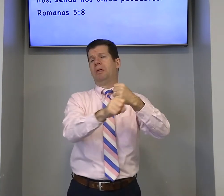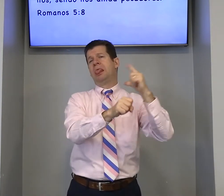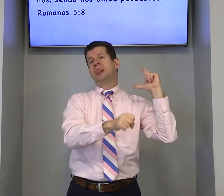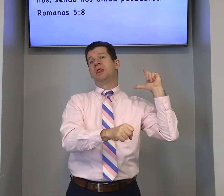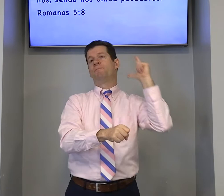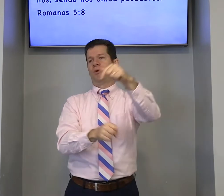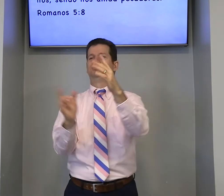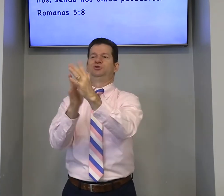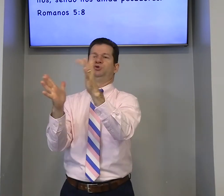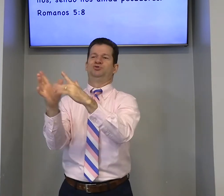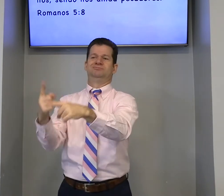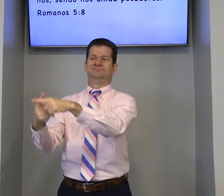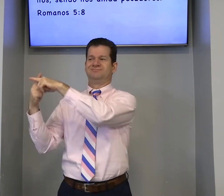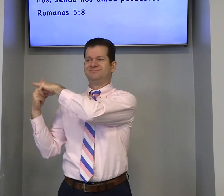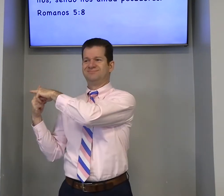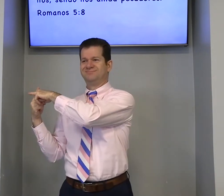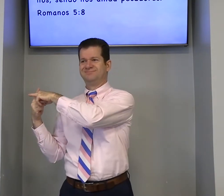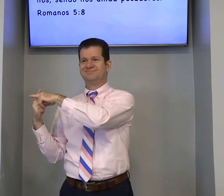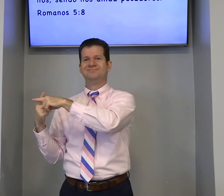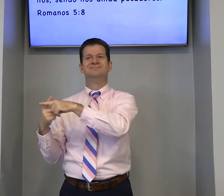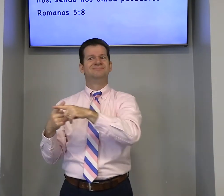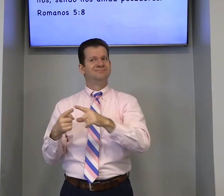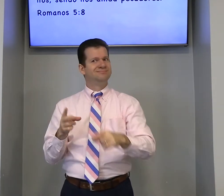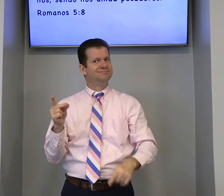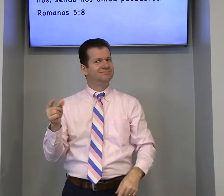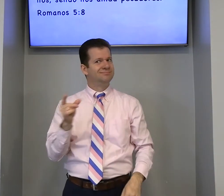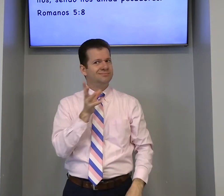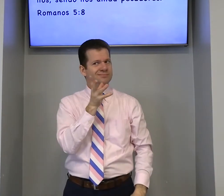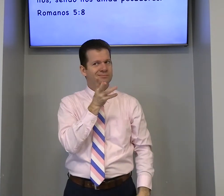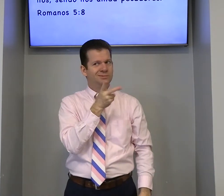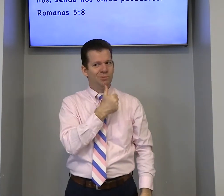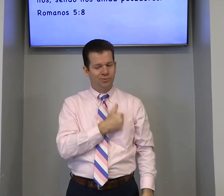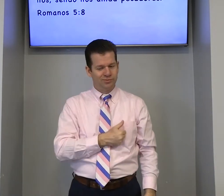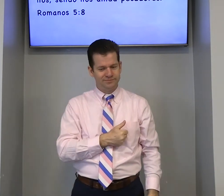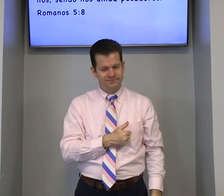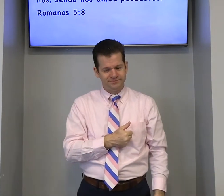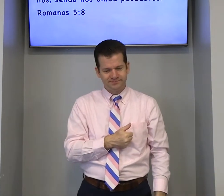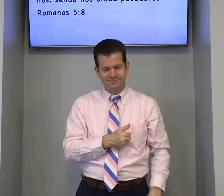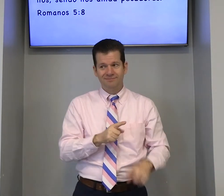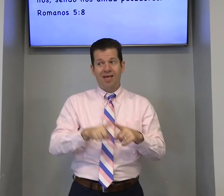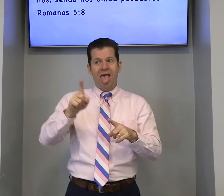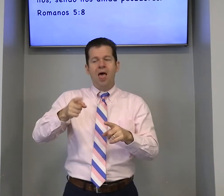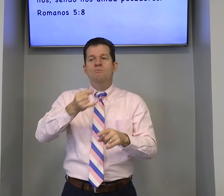Primeiro foi Moisés e 2000 anos depois Jesus morreu na cruz. Demorou um tempo.